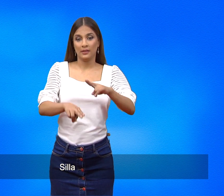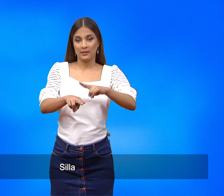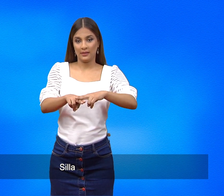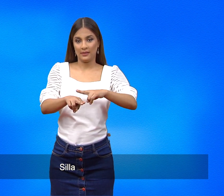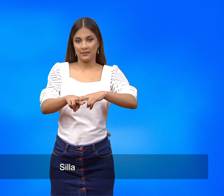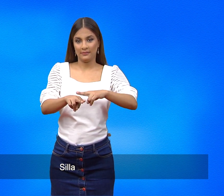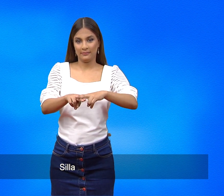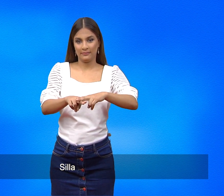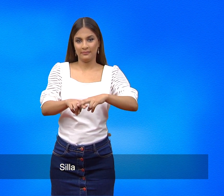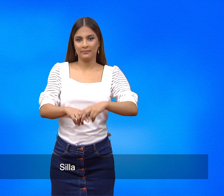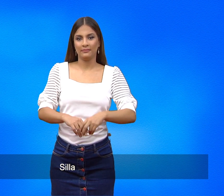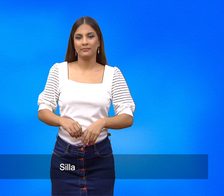silla